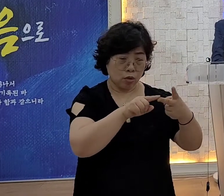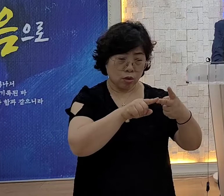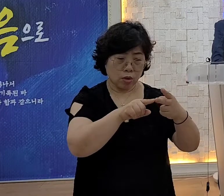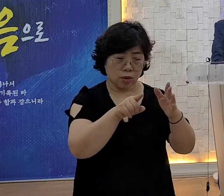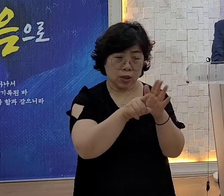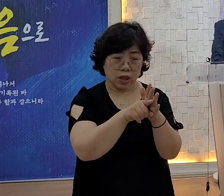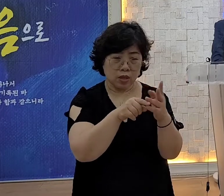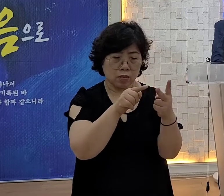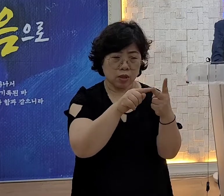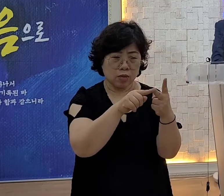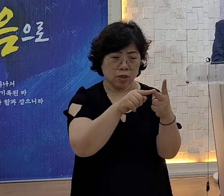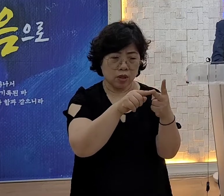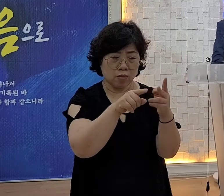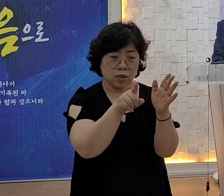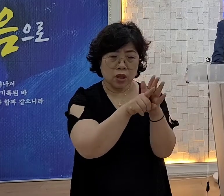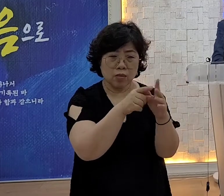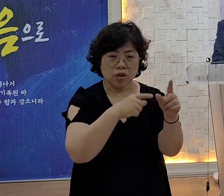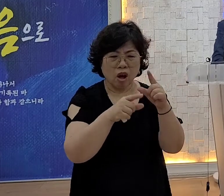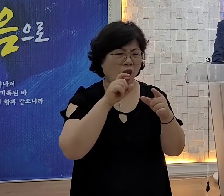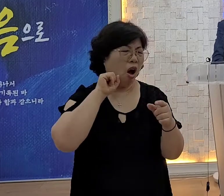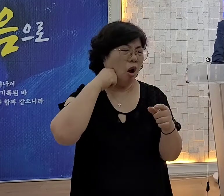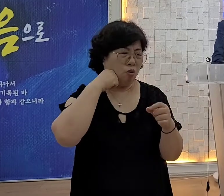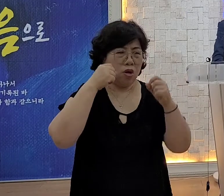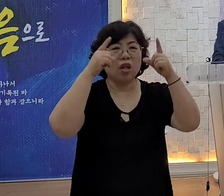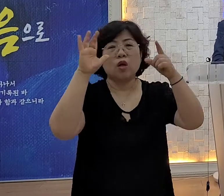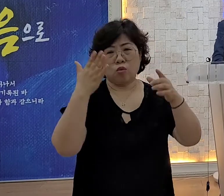어렵다 라는 것을 깨닫게 돼요.